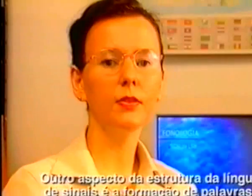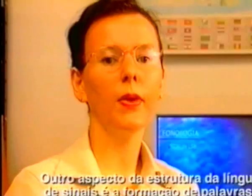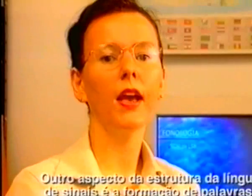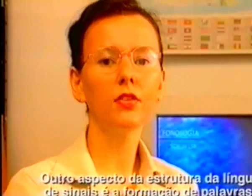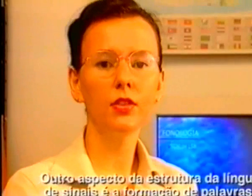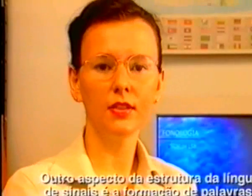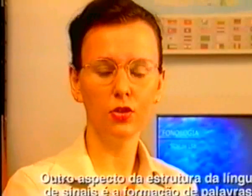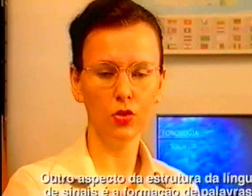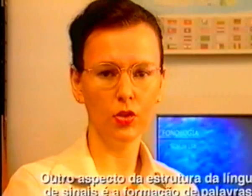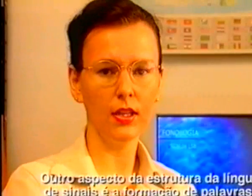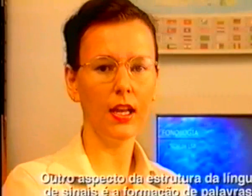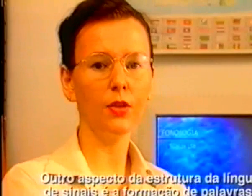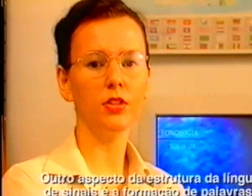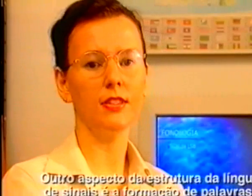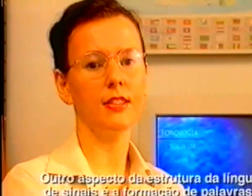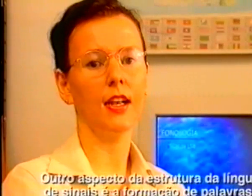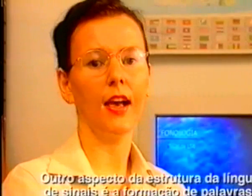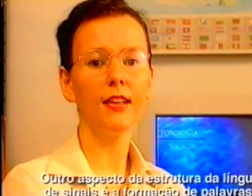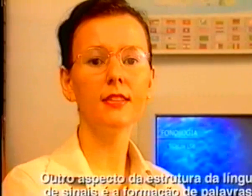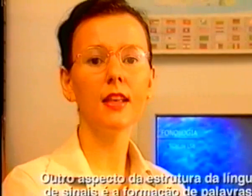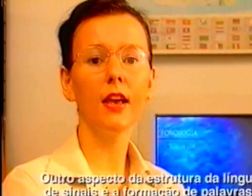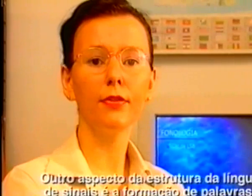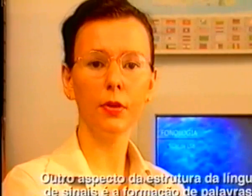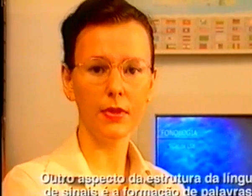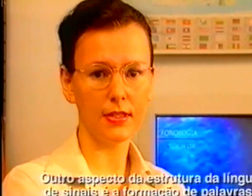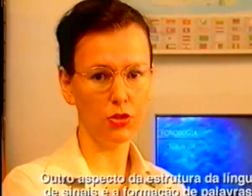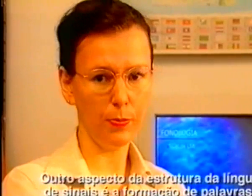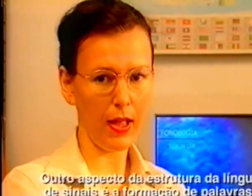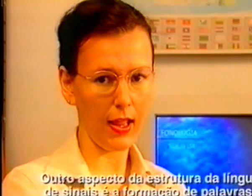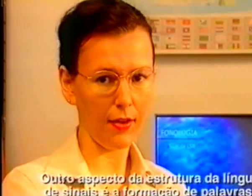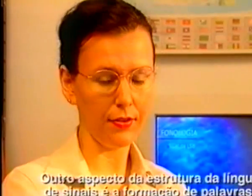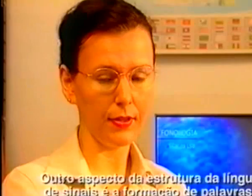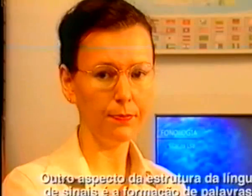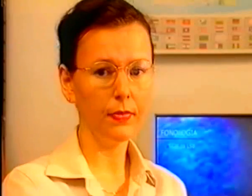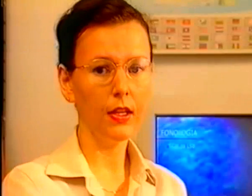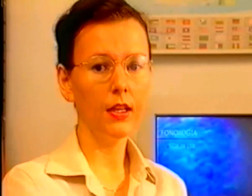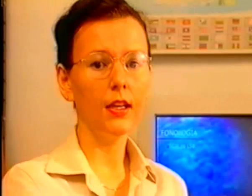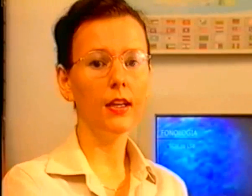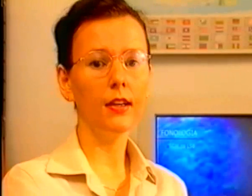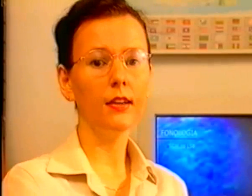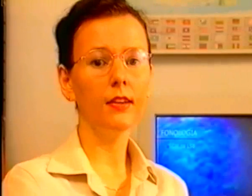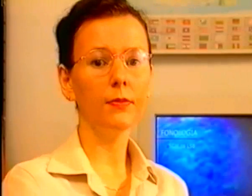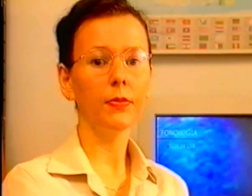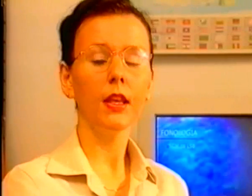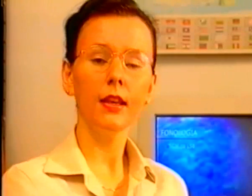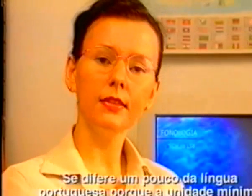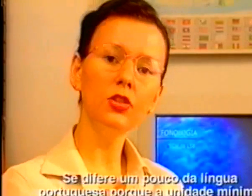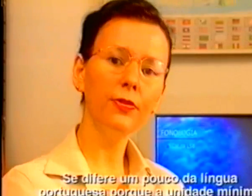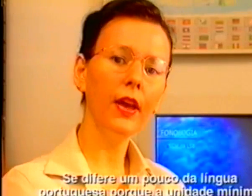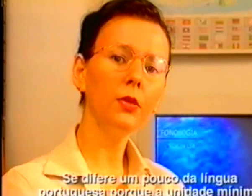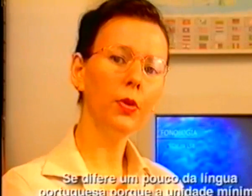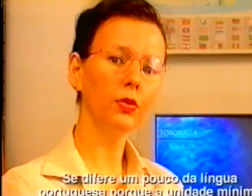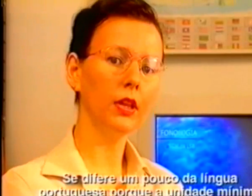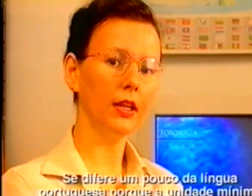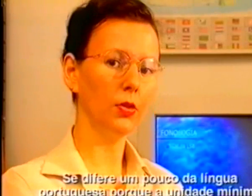Outro aspecto da estrutura da língua de sinais é a formação de palavra. Se difere um pouco da